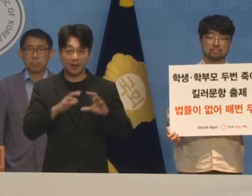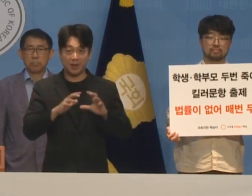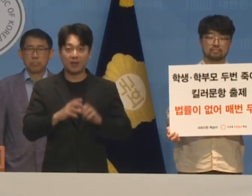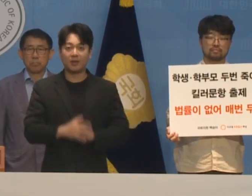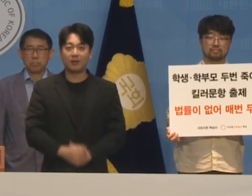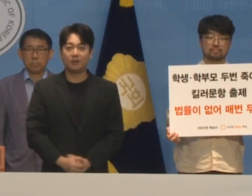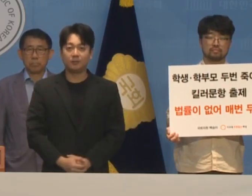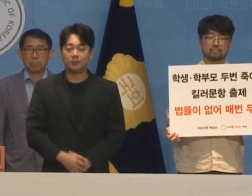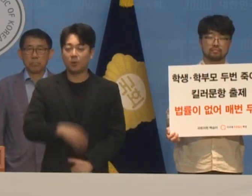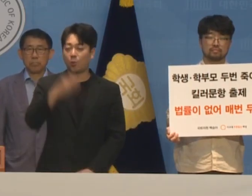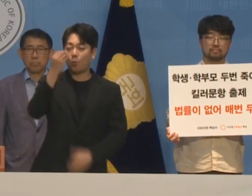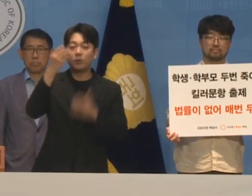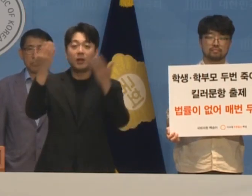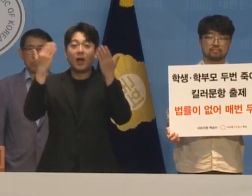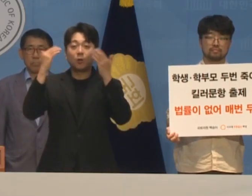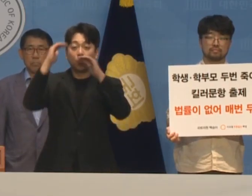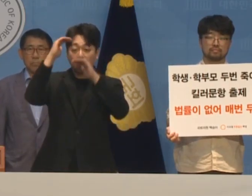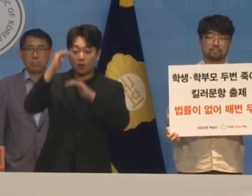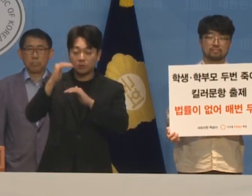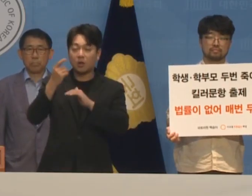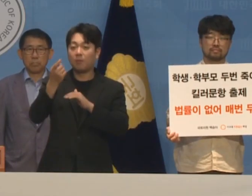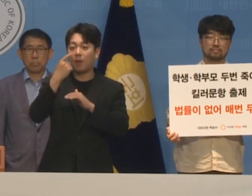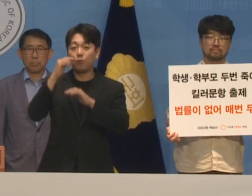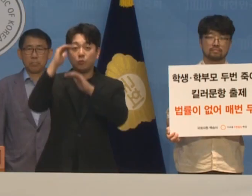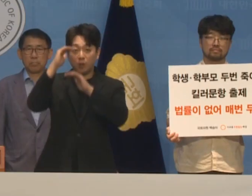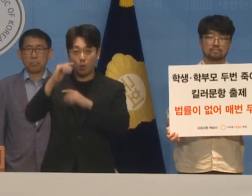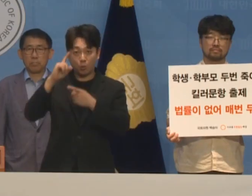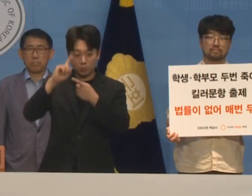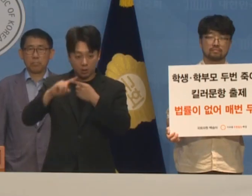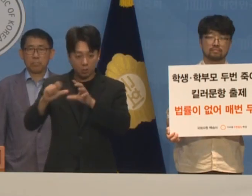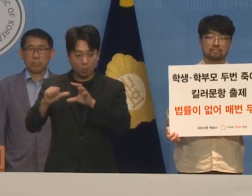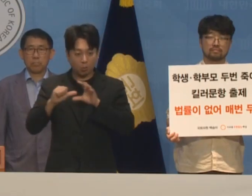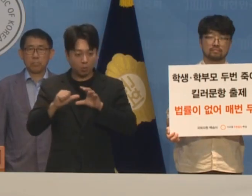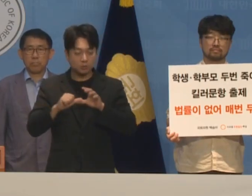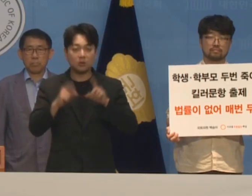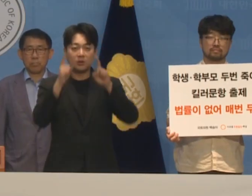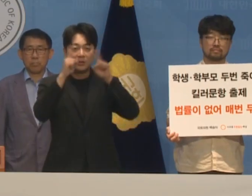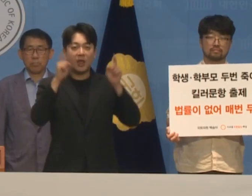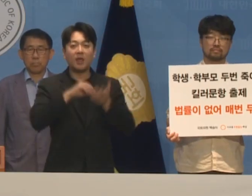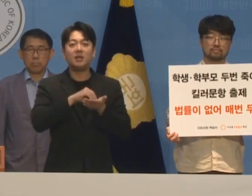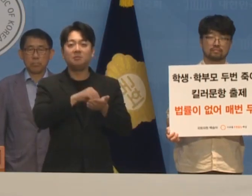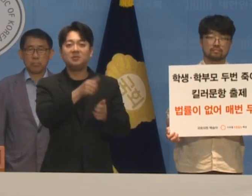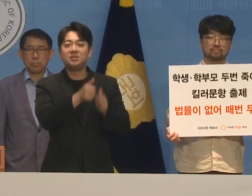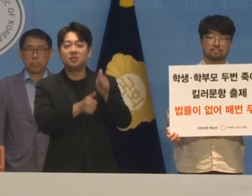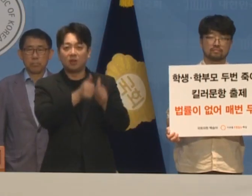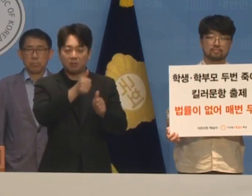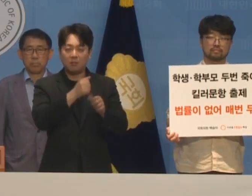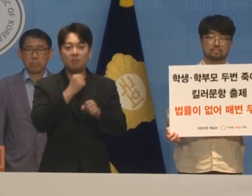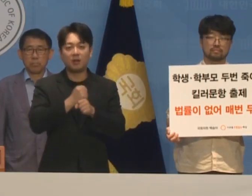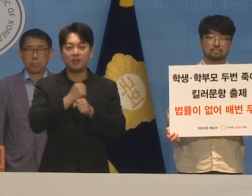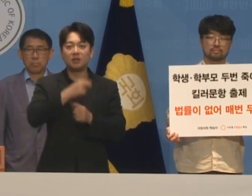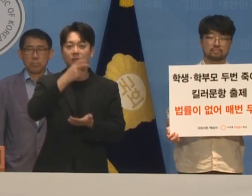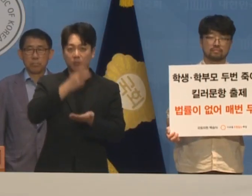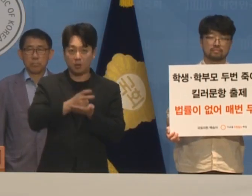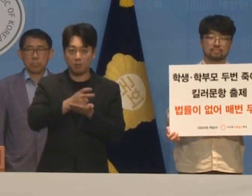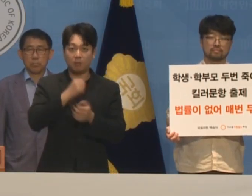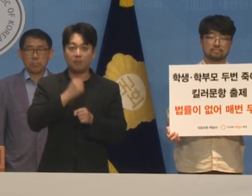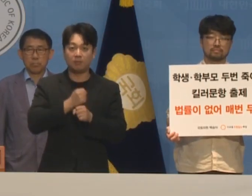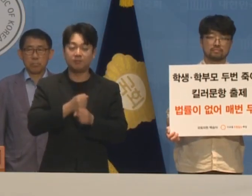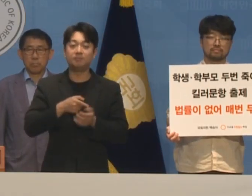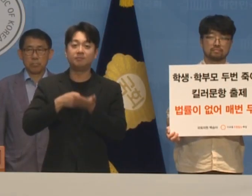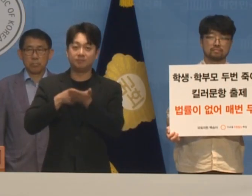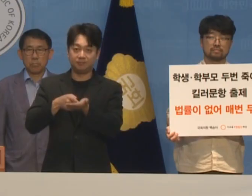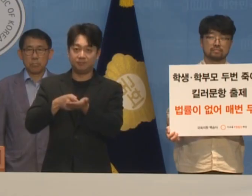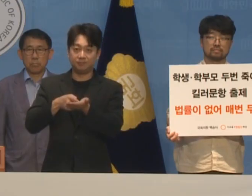고교 교육과정을 준수하도록 하는 개정안을 발의하였습니다. 이 개정안이 조속히 통과되어